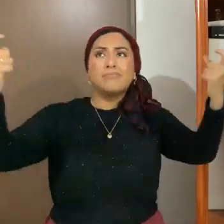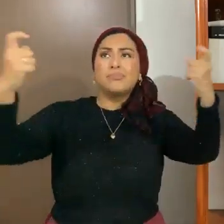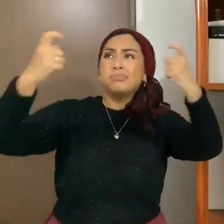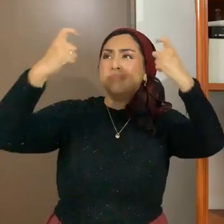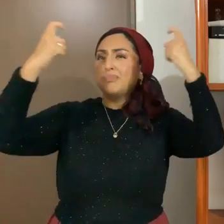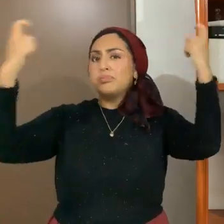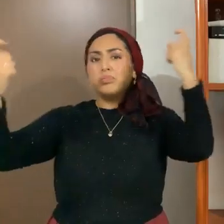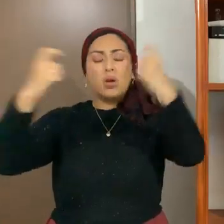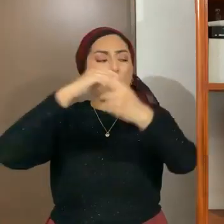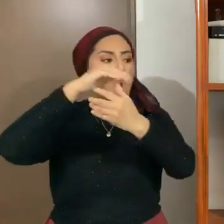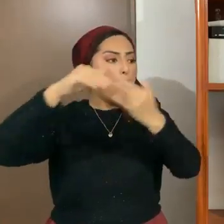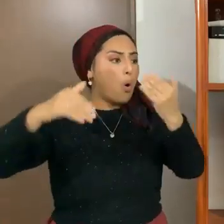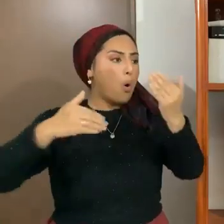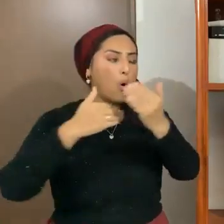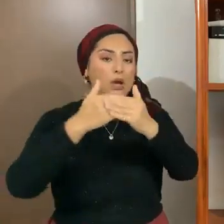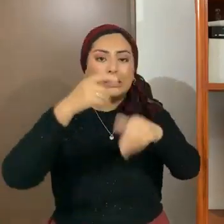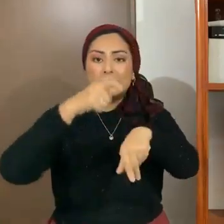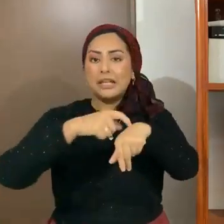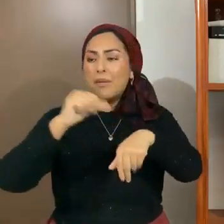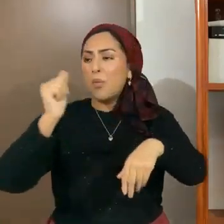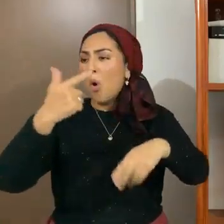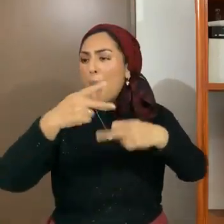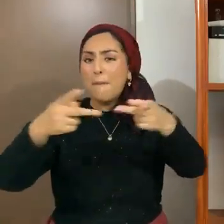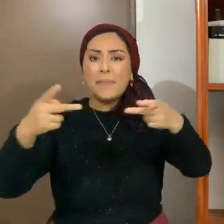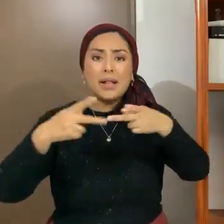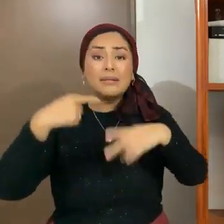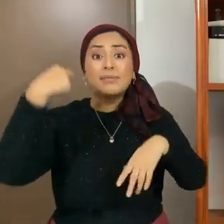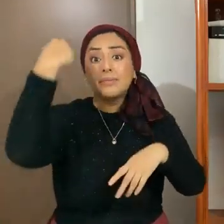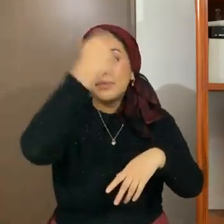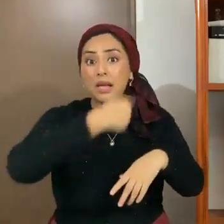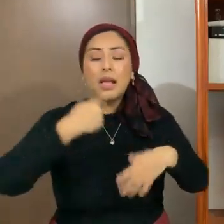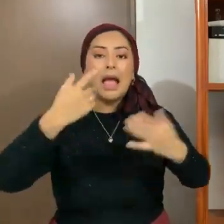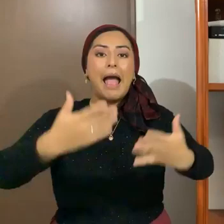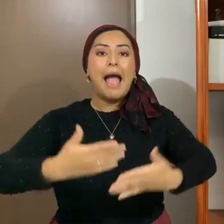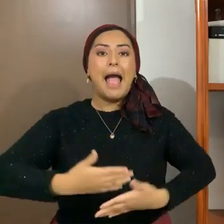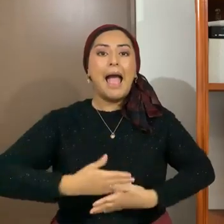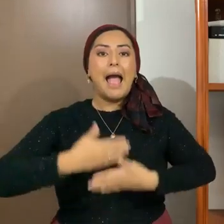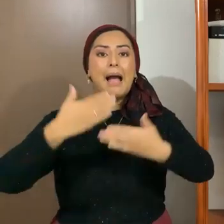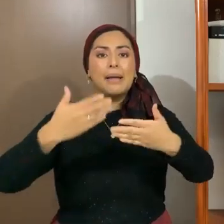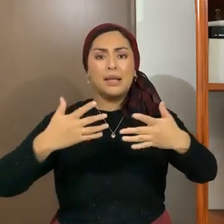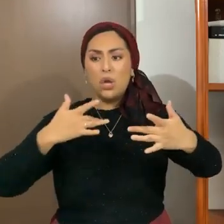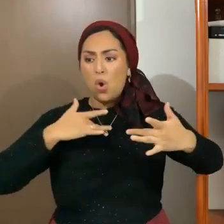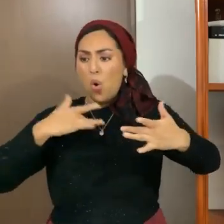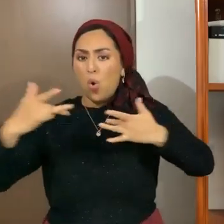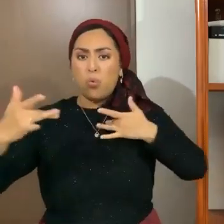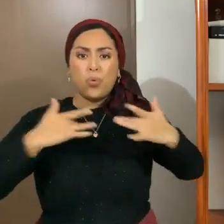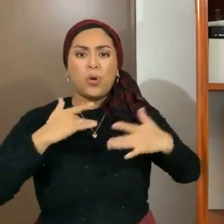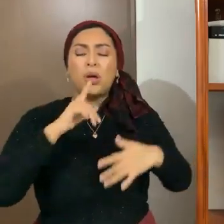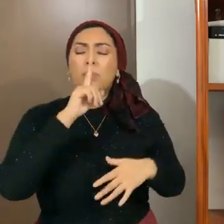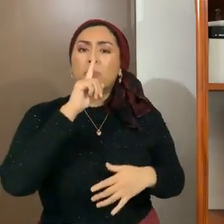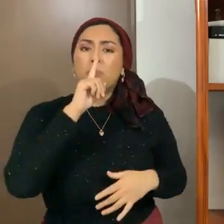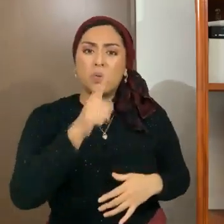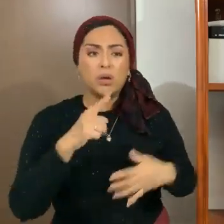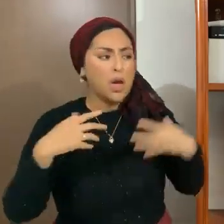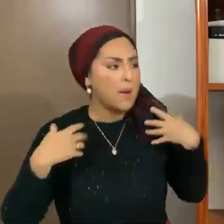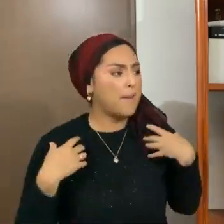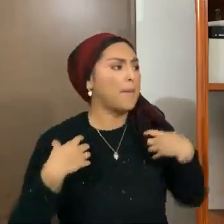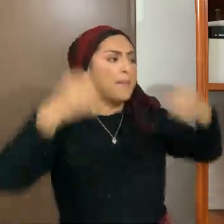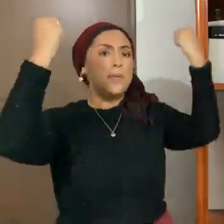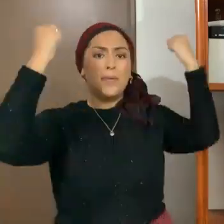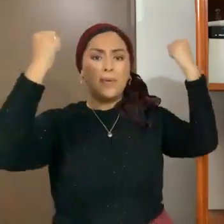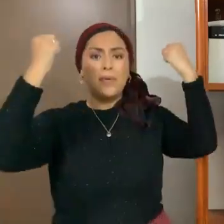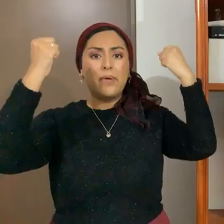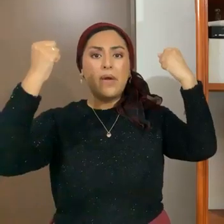exalta en todo tiempo y en todo lugar, con un rostro alegre, lo hace con ánimo, lo hace con ganas,